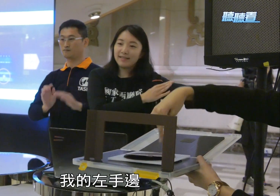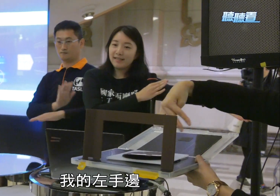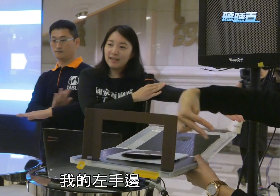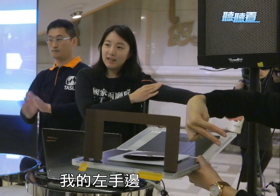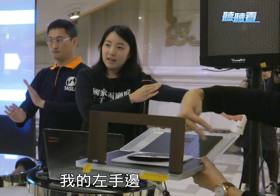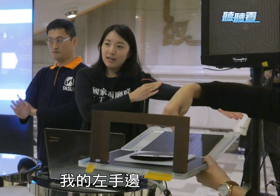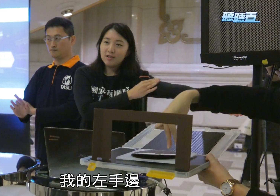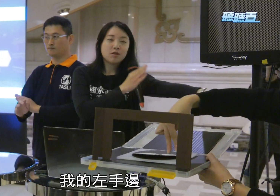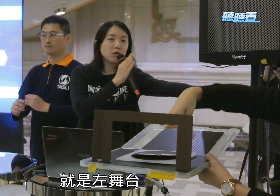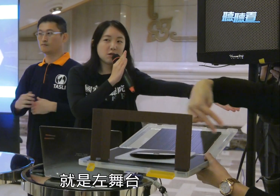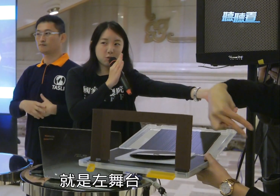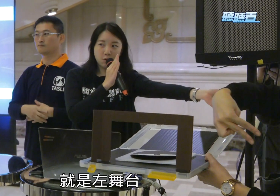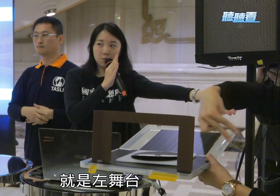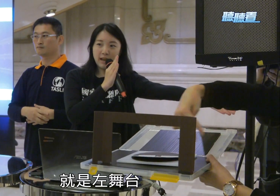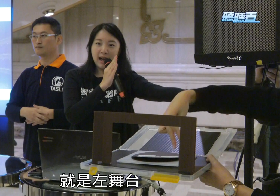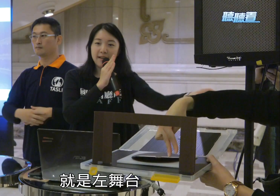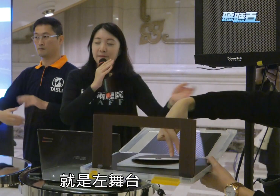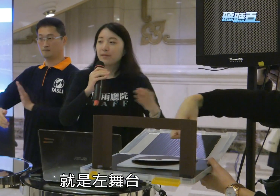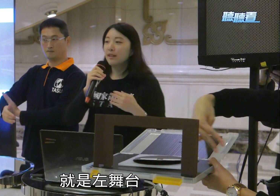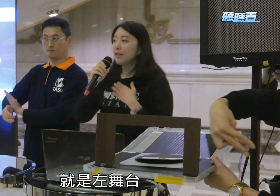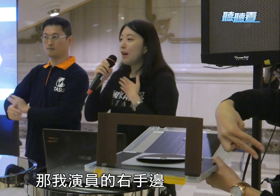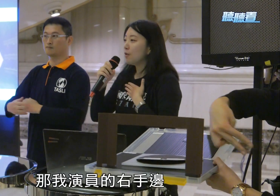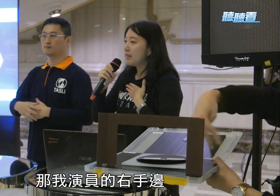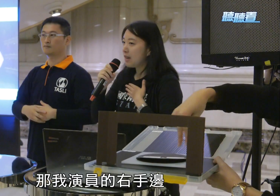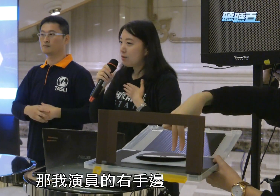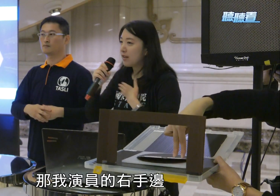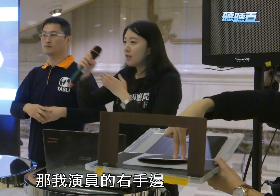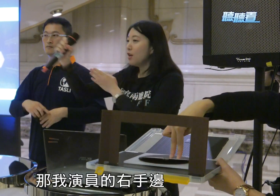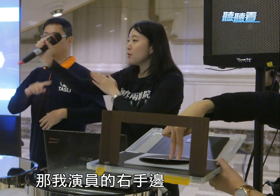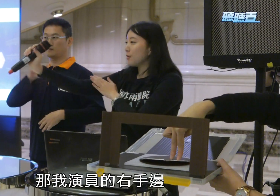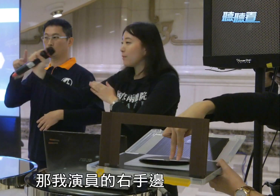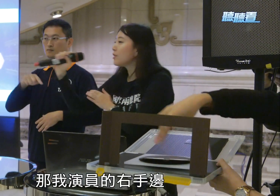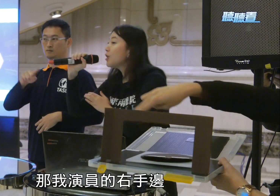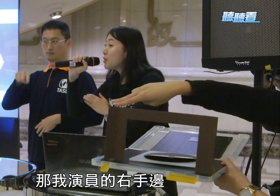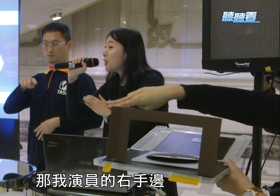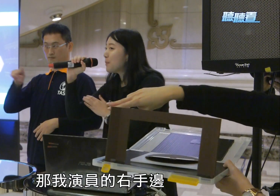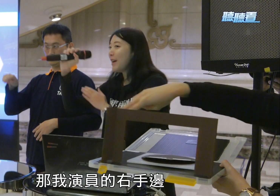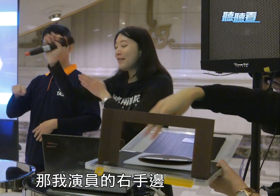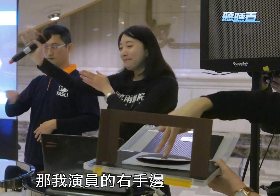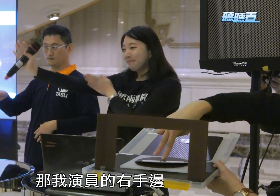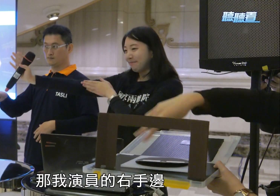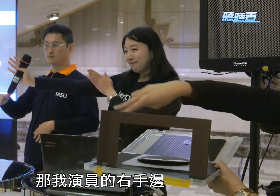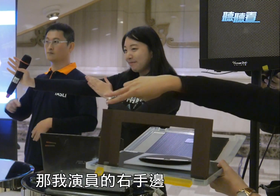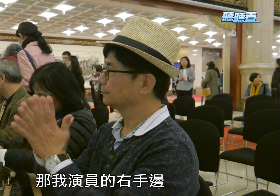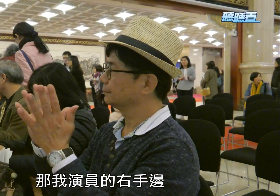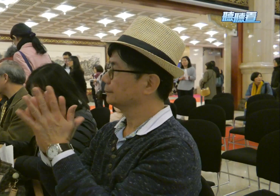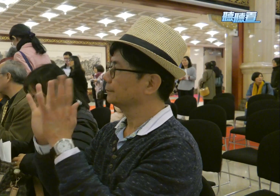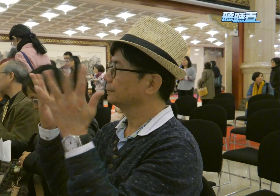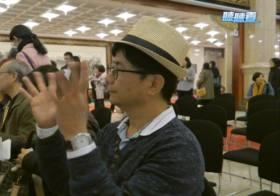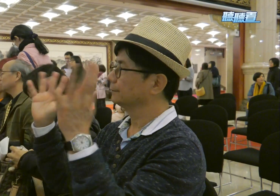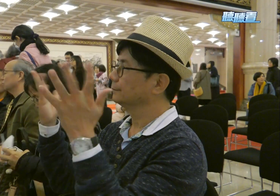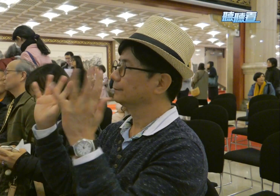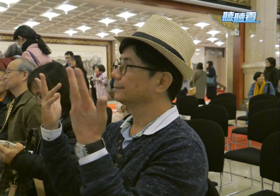边就是左舞台，那我演员的右手边。